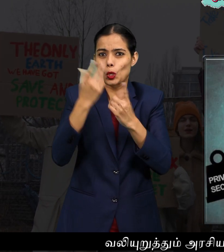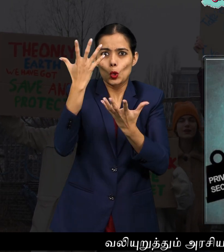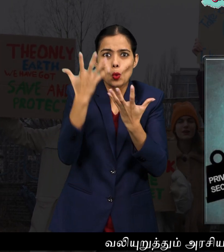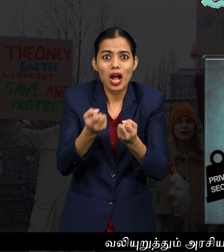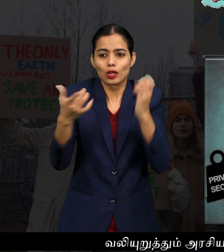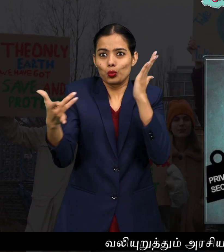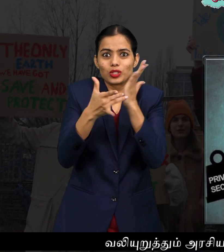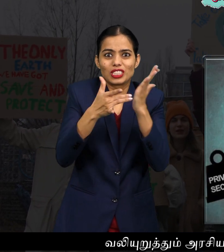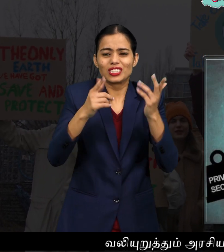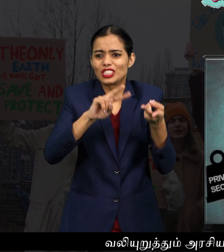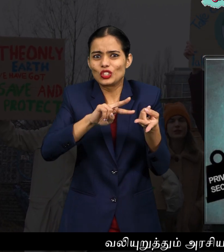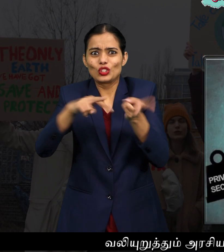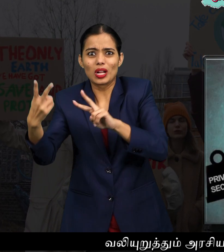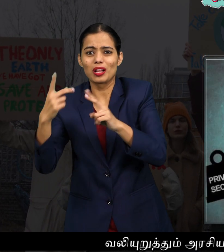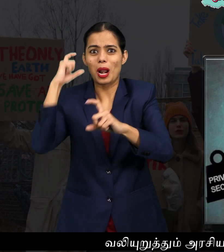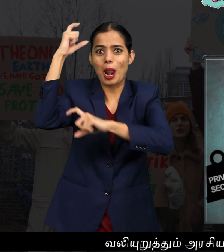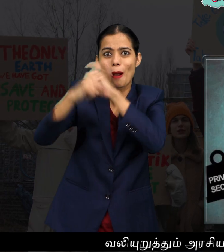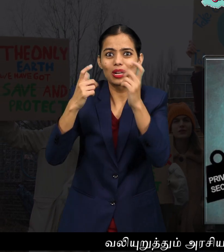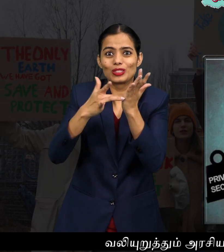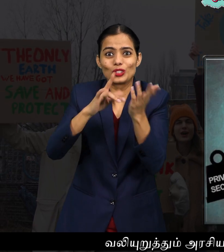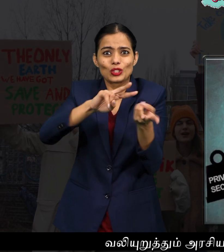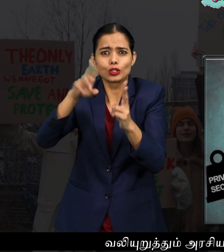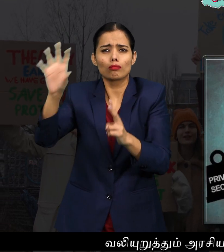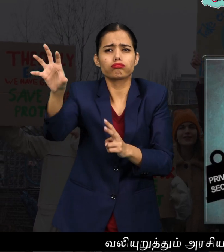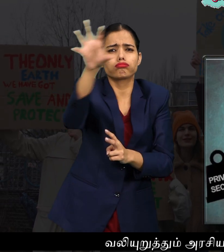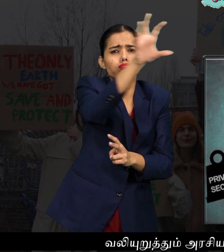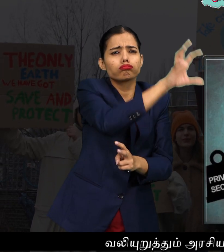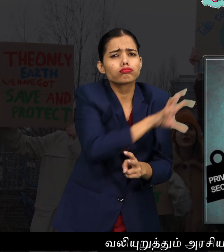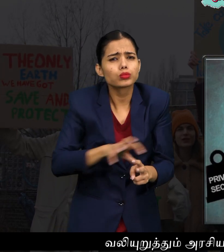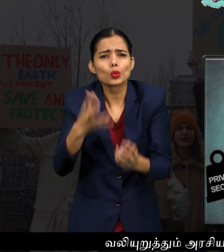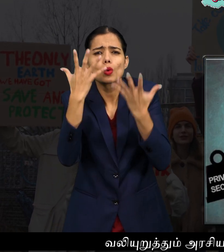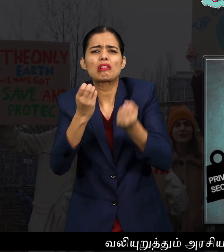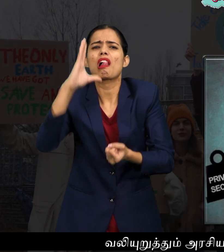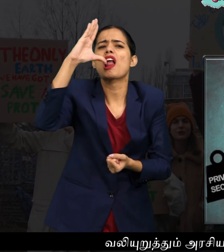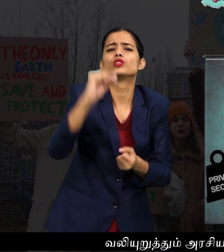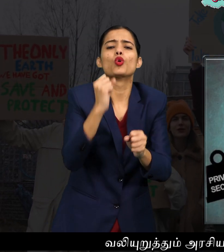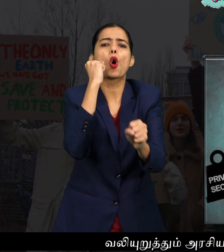வலியுறுத்தும் அரசியல் மற்றும் பொருளாதார தத்துவம்.